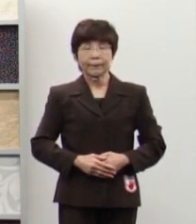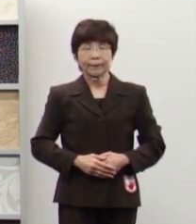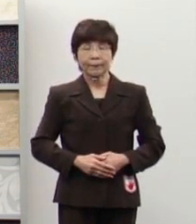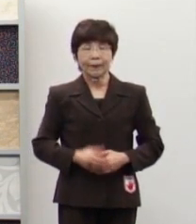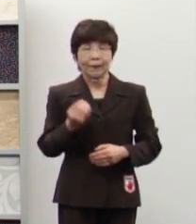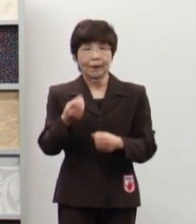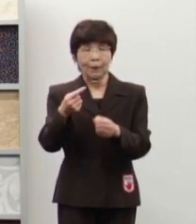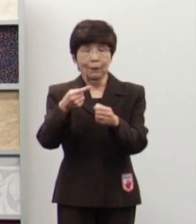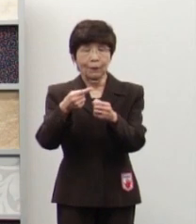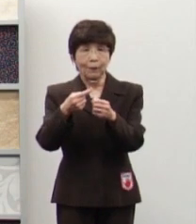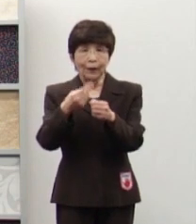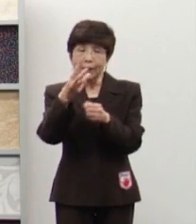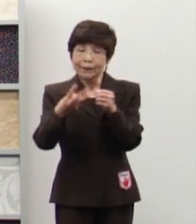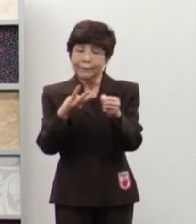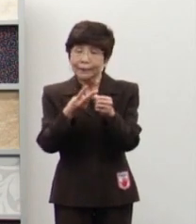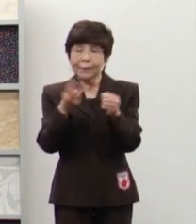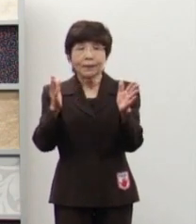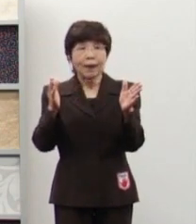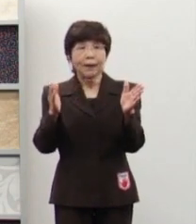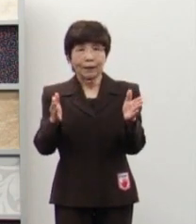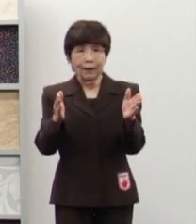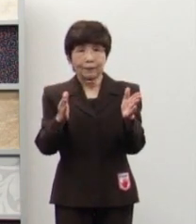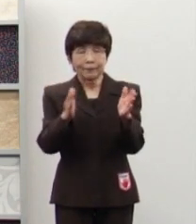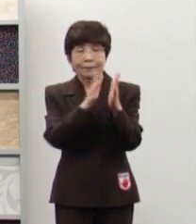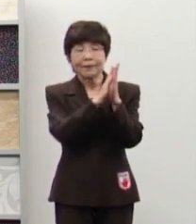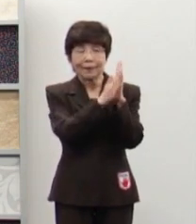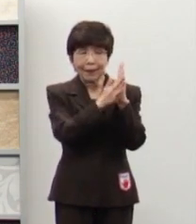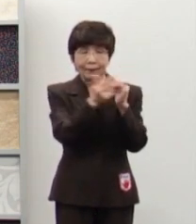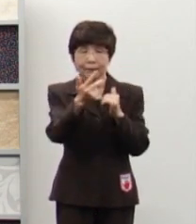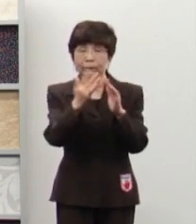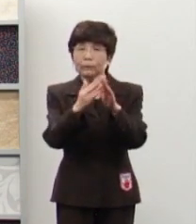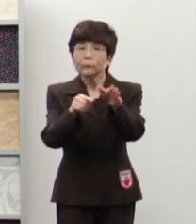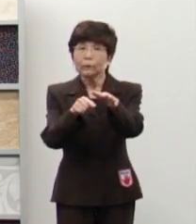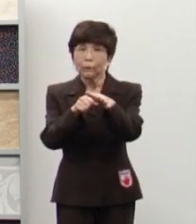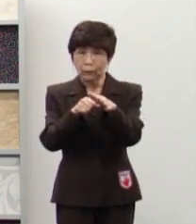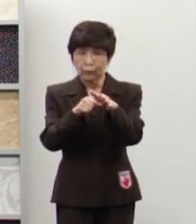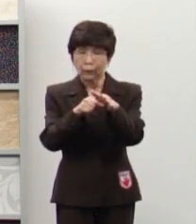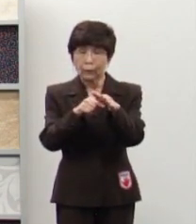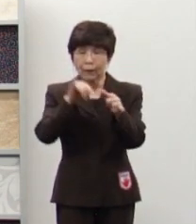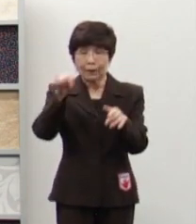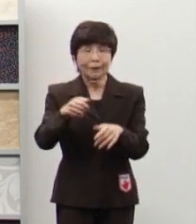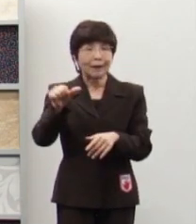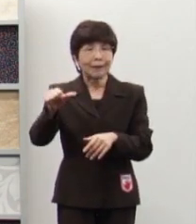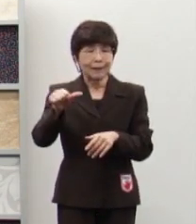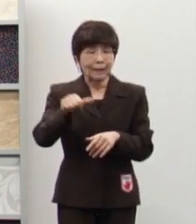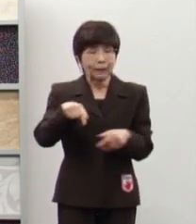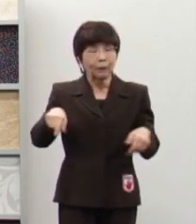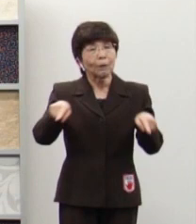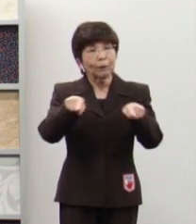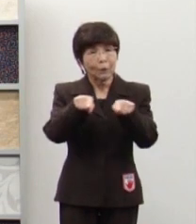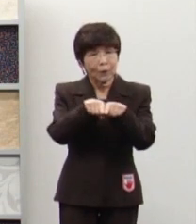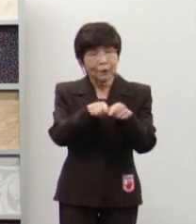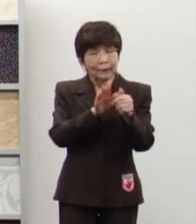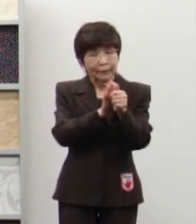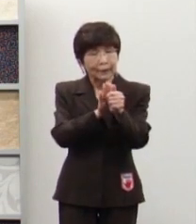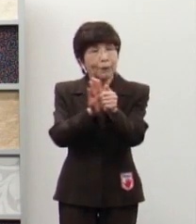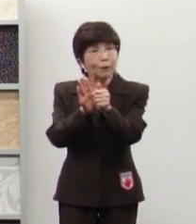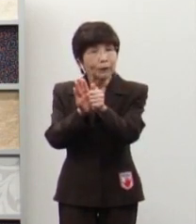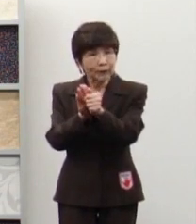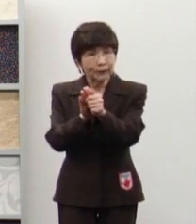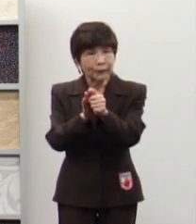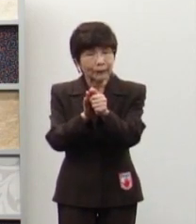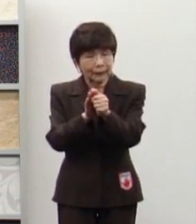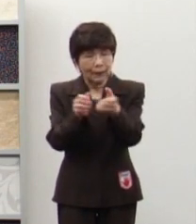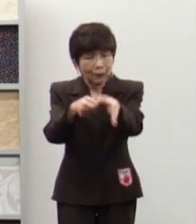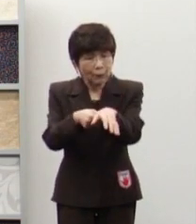令和元年度から3年間にわたります、県あるいは市町村、JA と連携した支援と、生